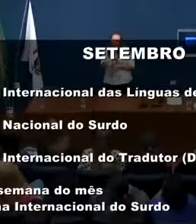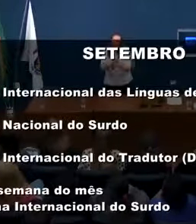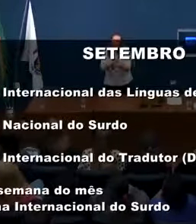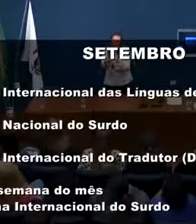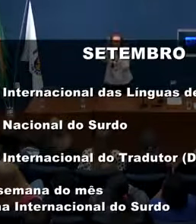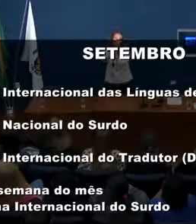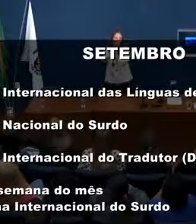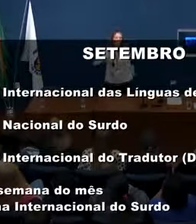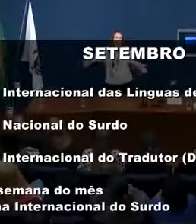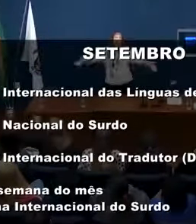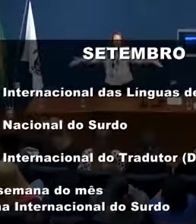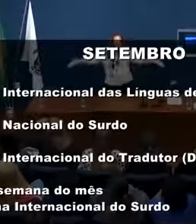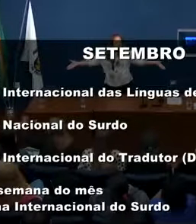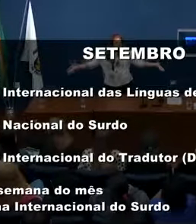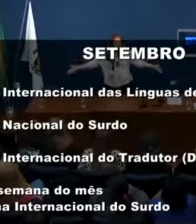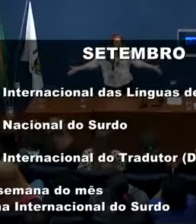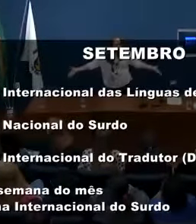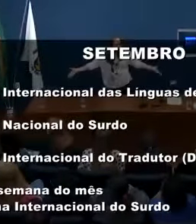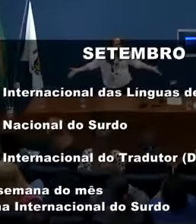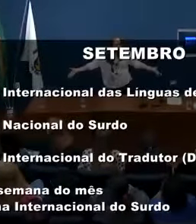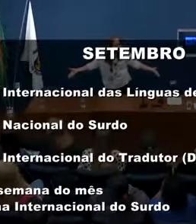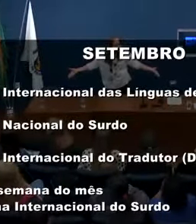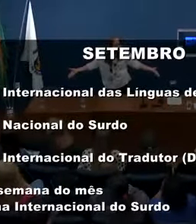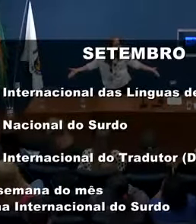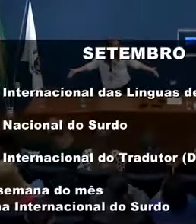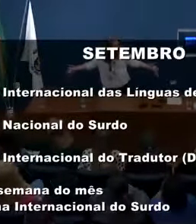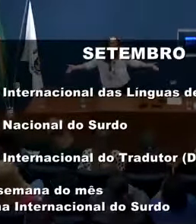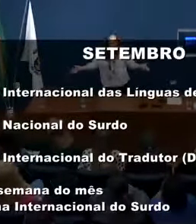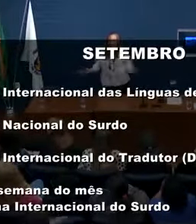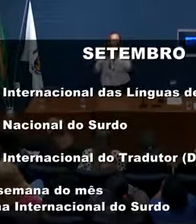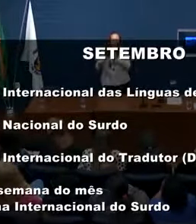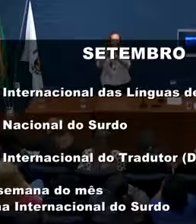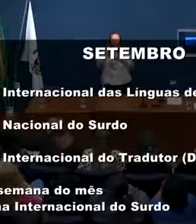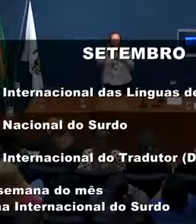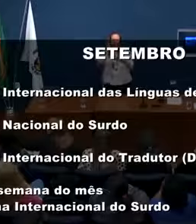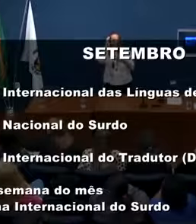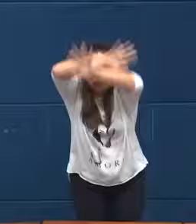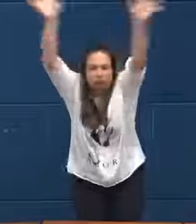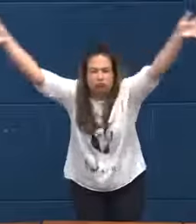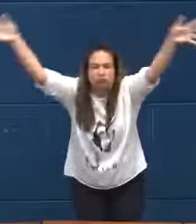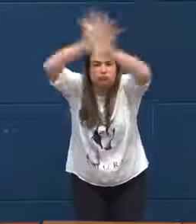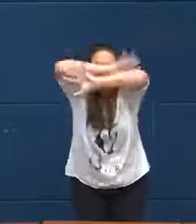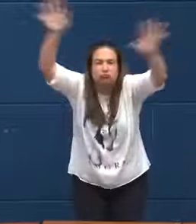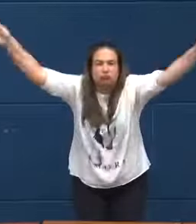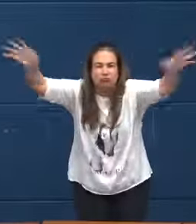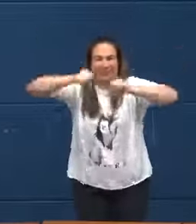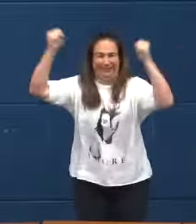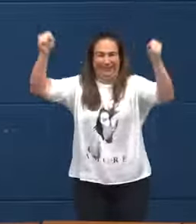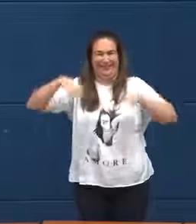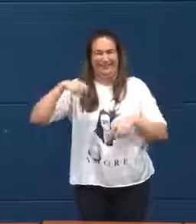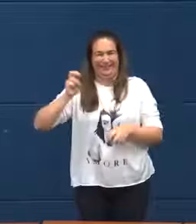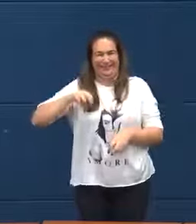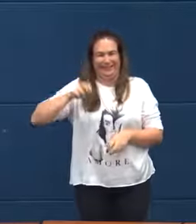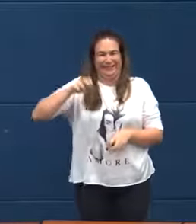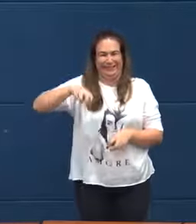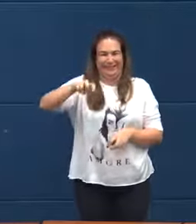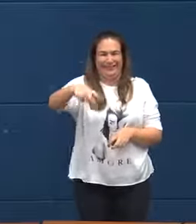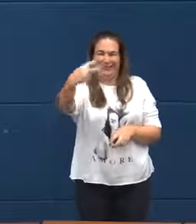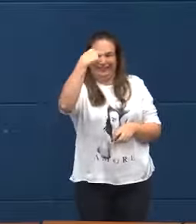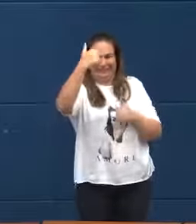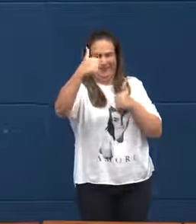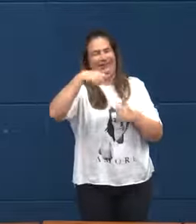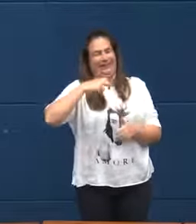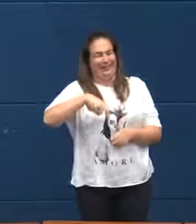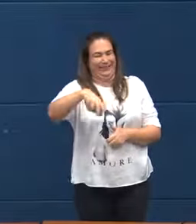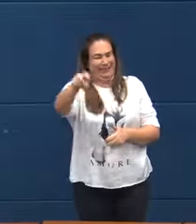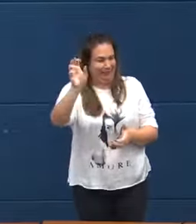a conscientização político-social da comunidade surda com a sociedade. Pela primeira vez na Câmara, o seminário